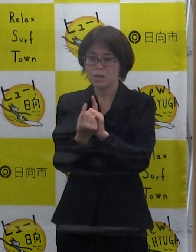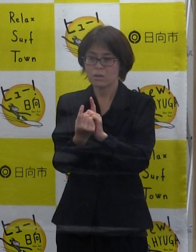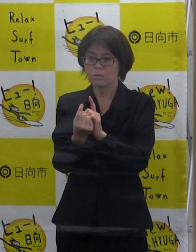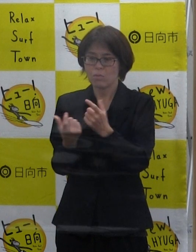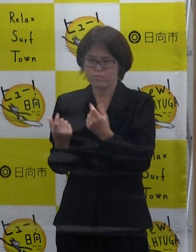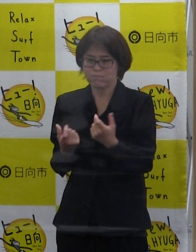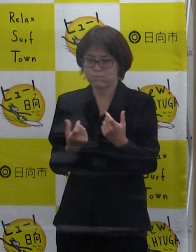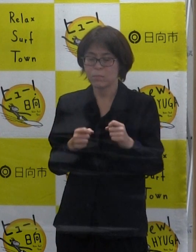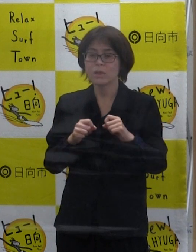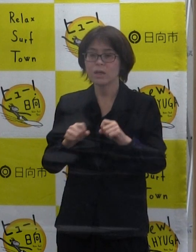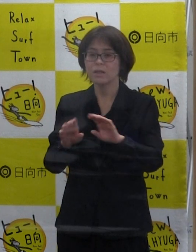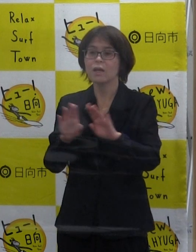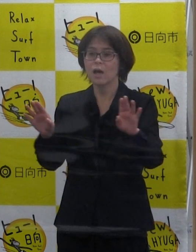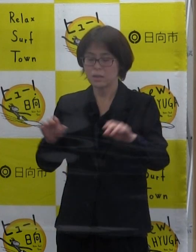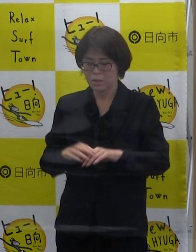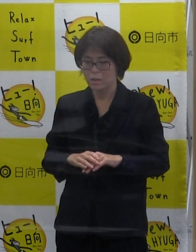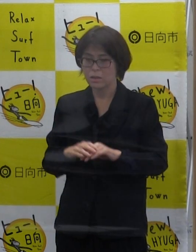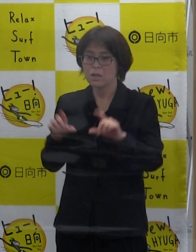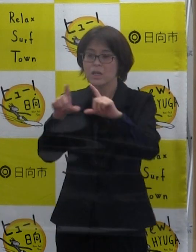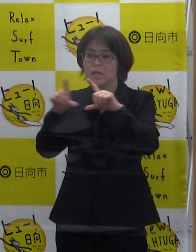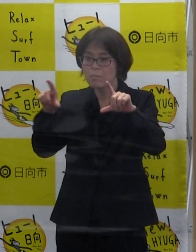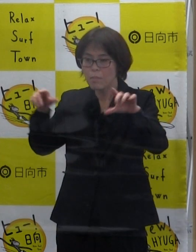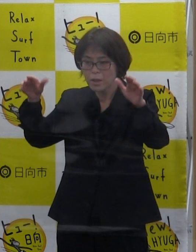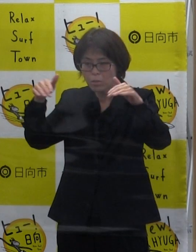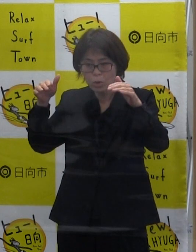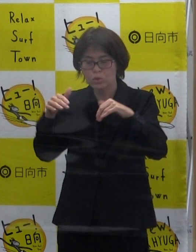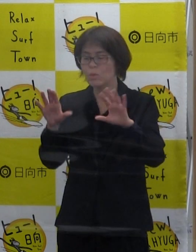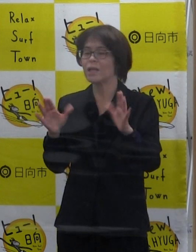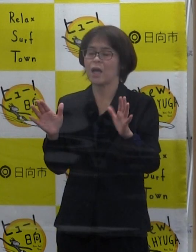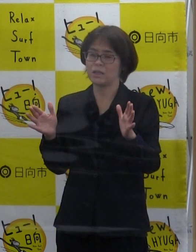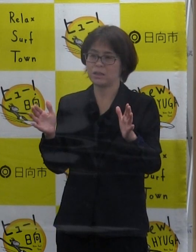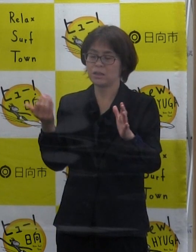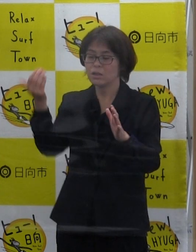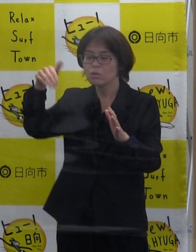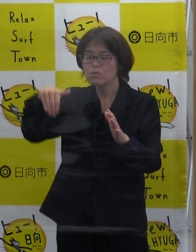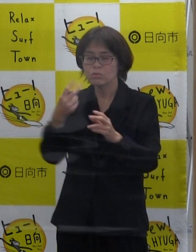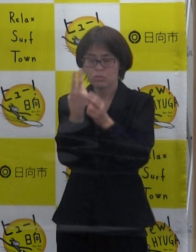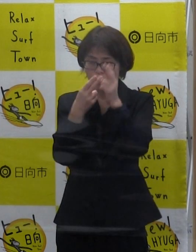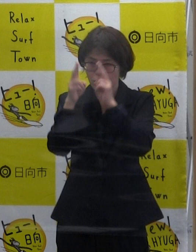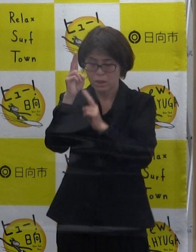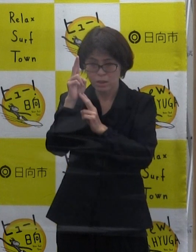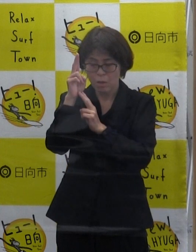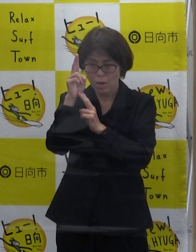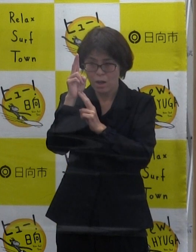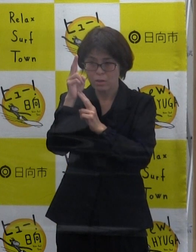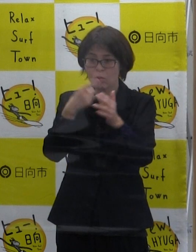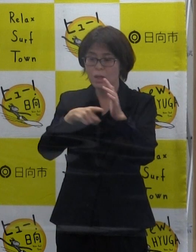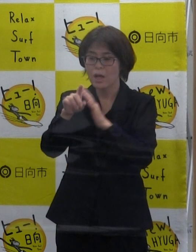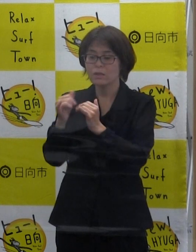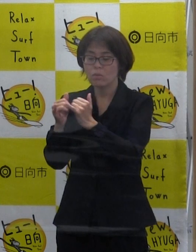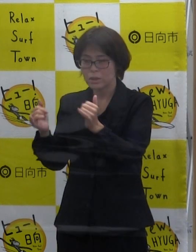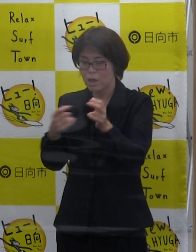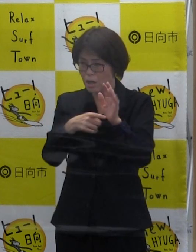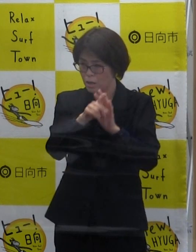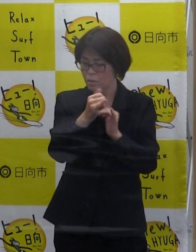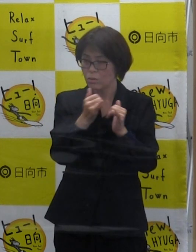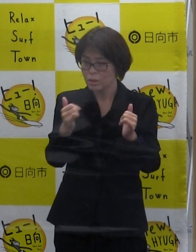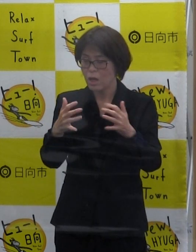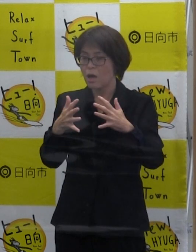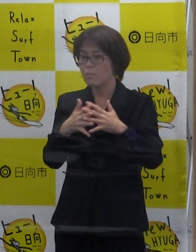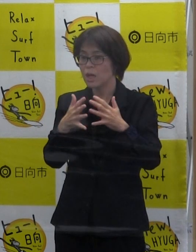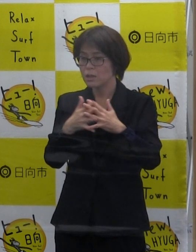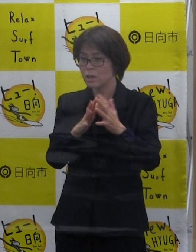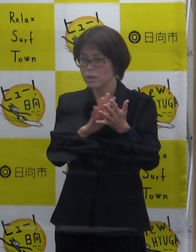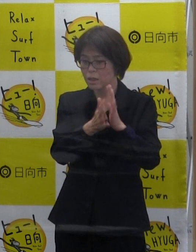ため、一般募集は行わず、九州沖縄各県代表選および宮崎県